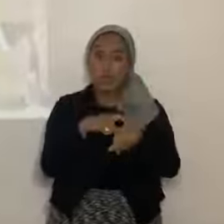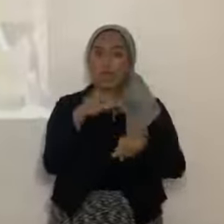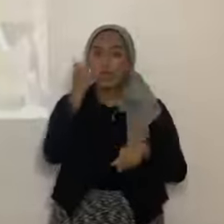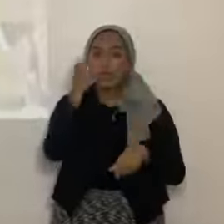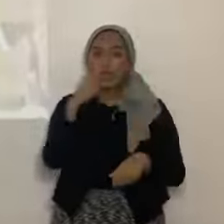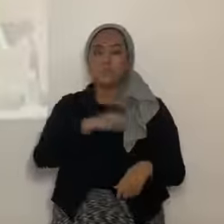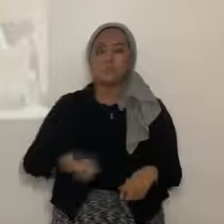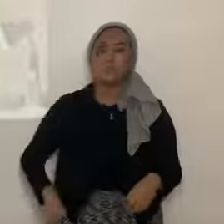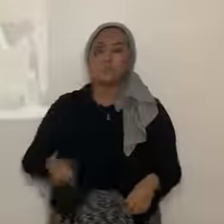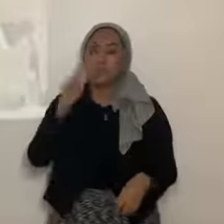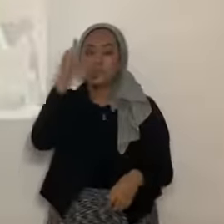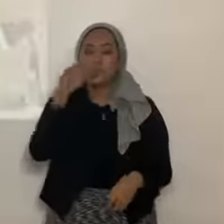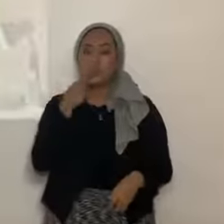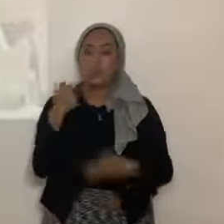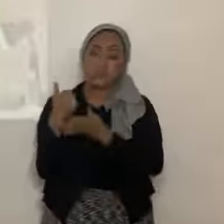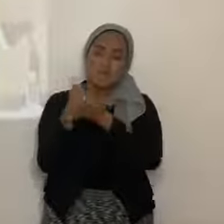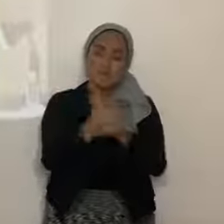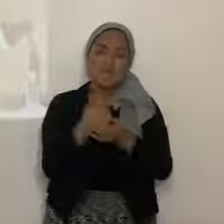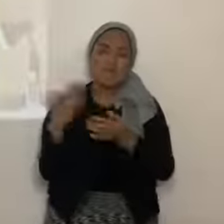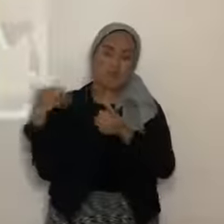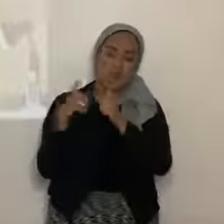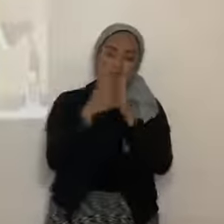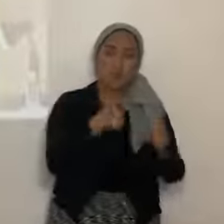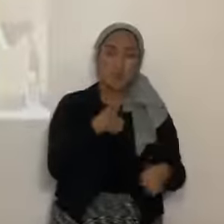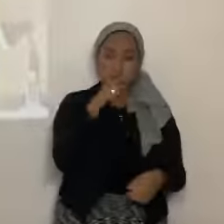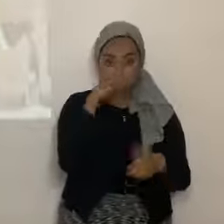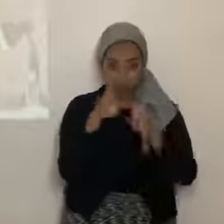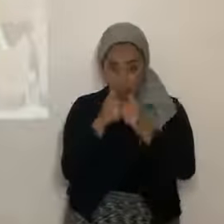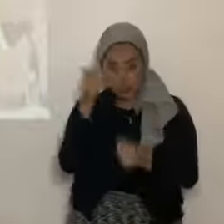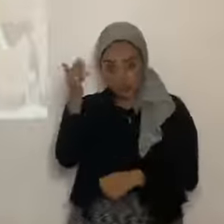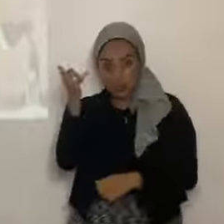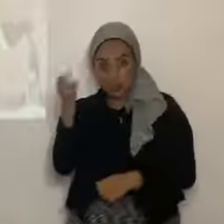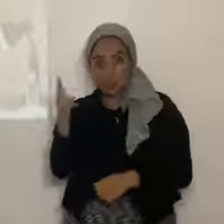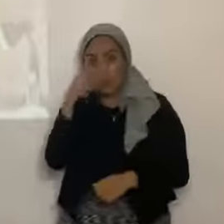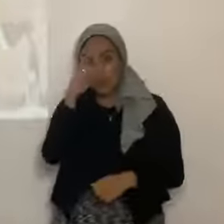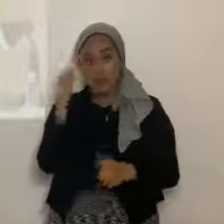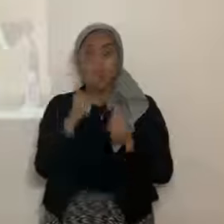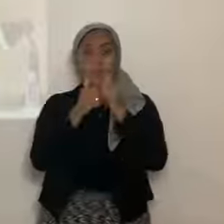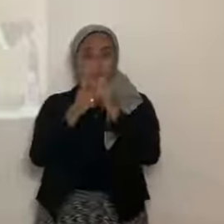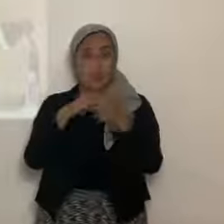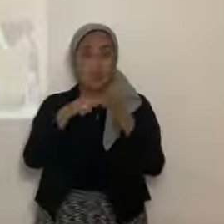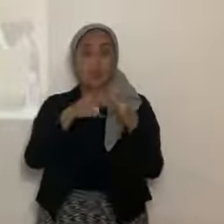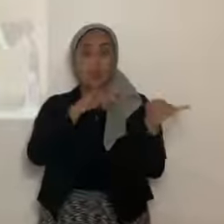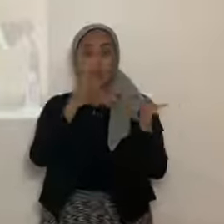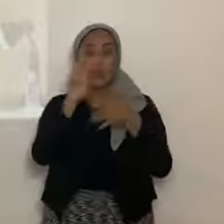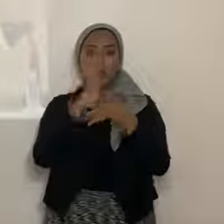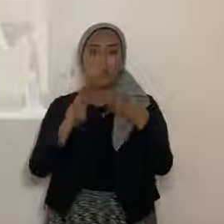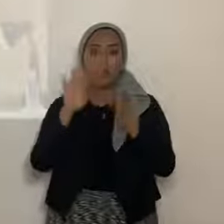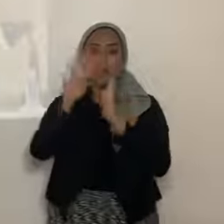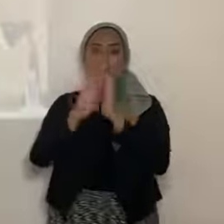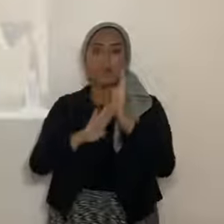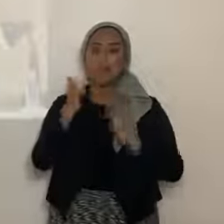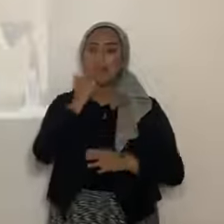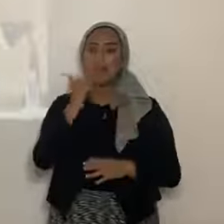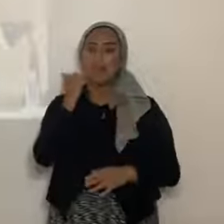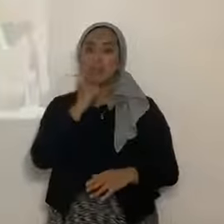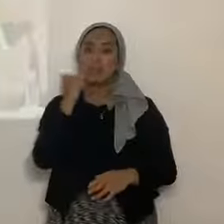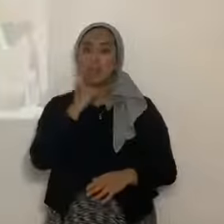decía, sígueme. ¿Le está siguiendo? Porque seguirle es leer su Biblia todos los días, decir un salmo